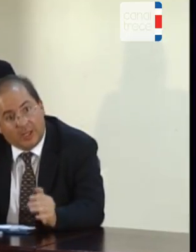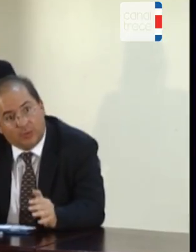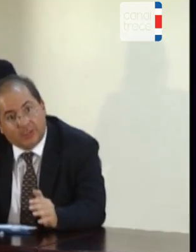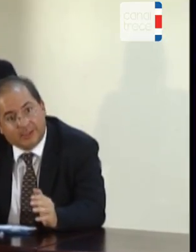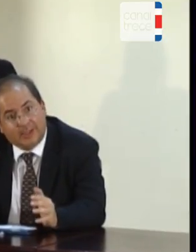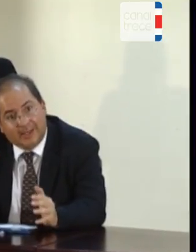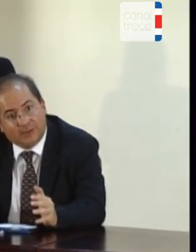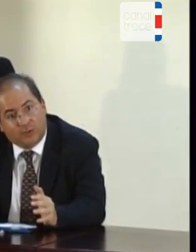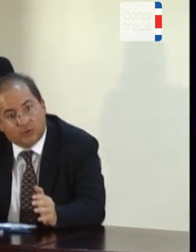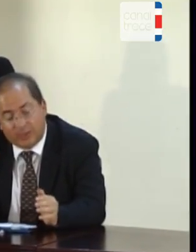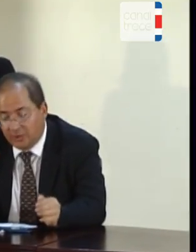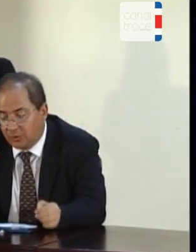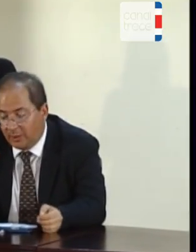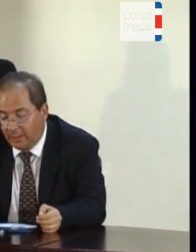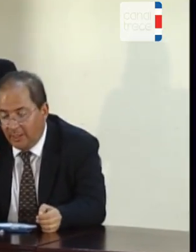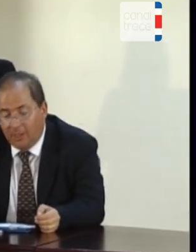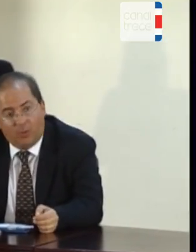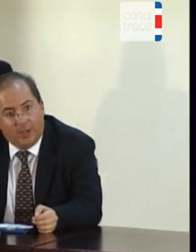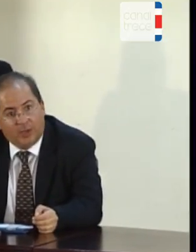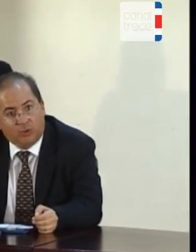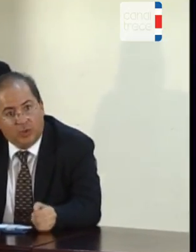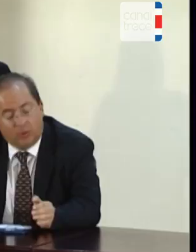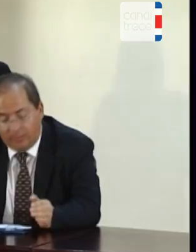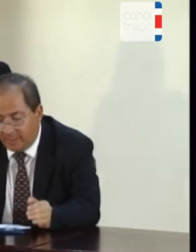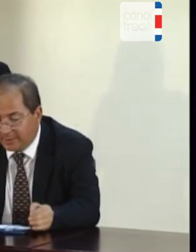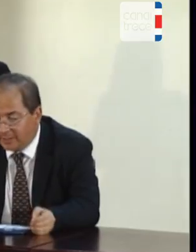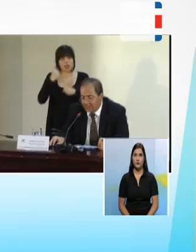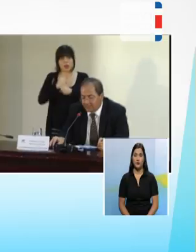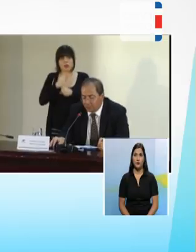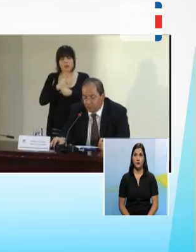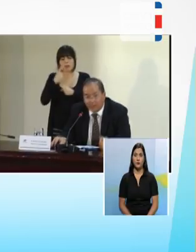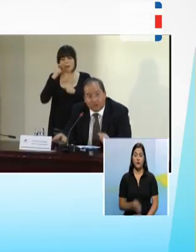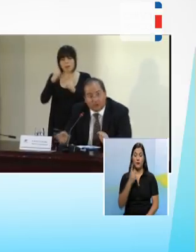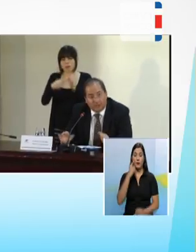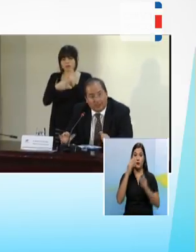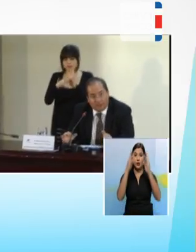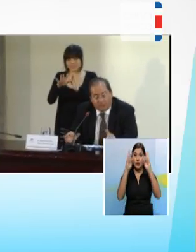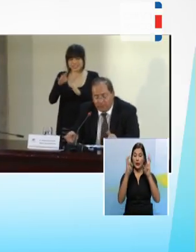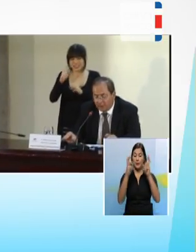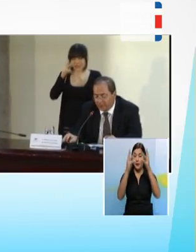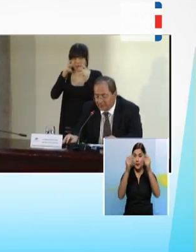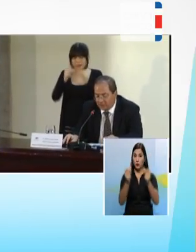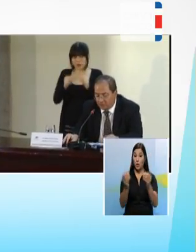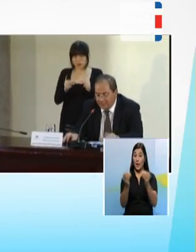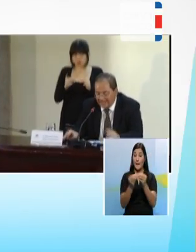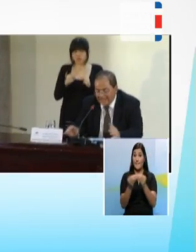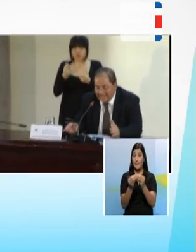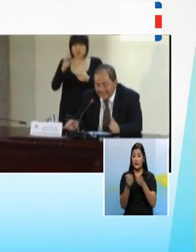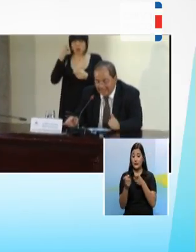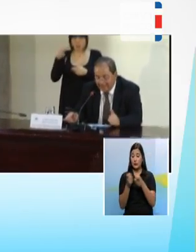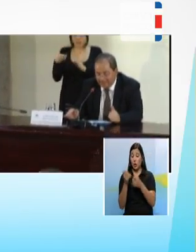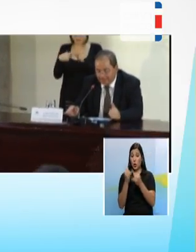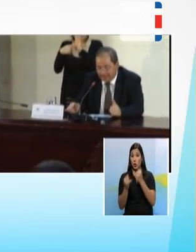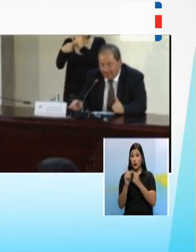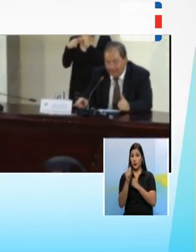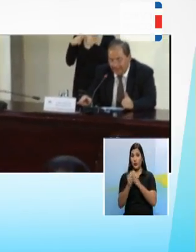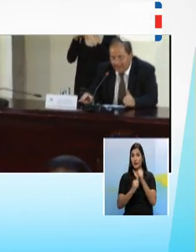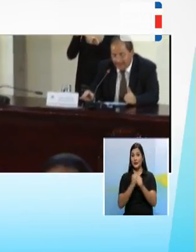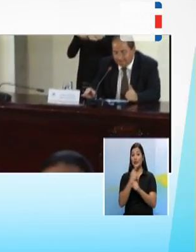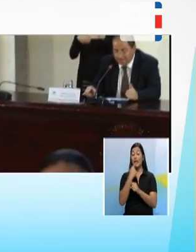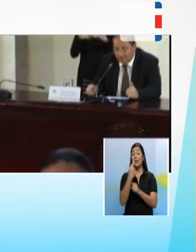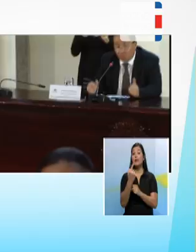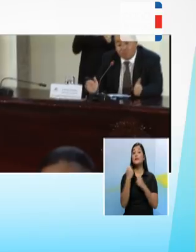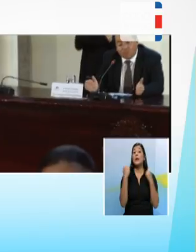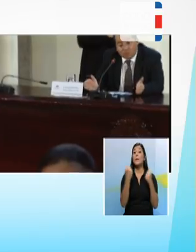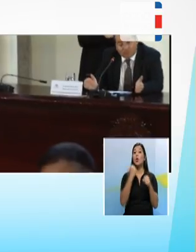prensa ejecutar posterior por al ese Consejo de Gobierno, esfuerzo que ha hecho compañeros, el donde se abordó Poder el Ejecutivo tema del para presupuesto, el más austero de los últimos 10 años, dice el Poder Ejecutivo. Y con